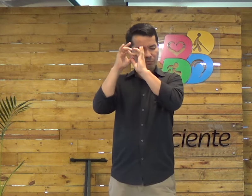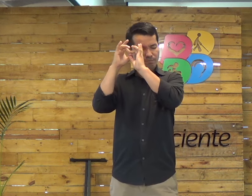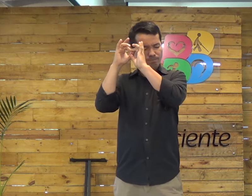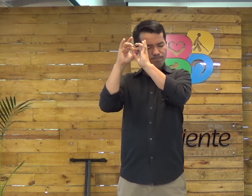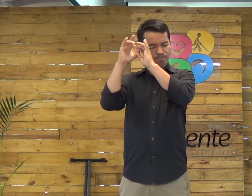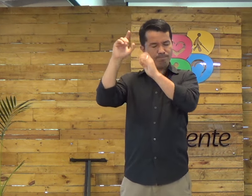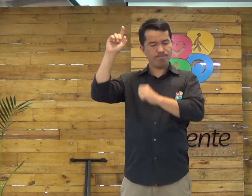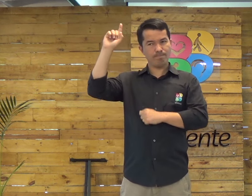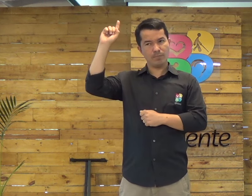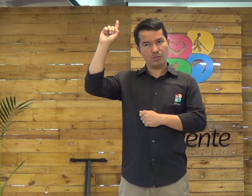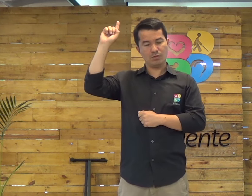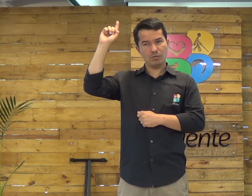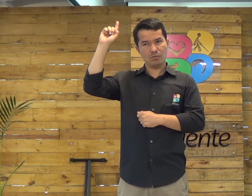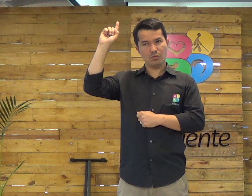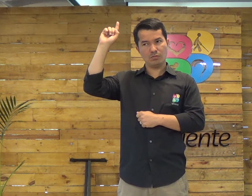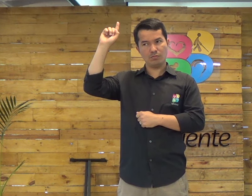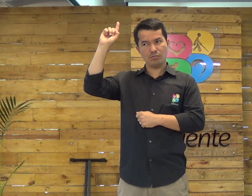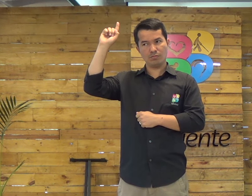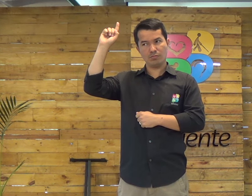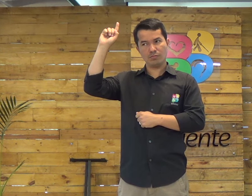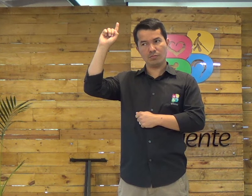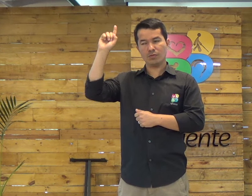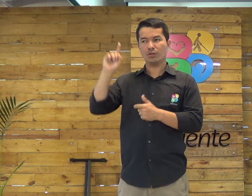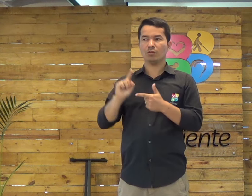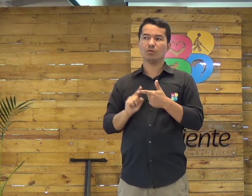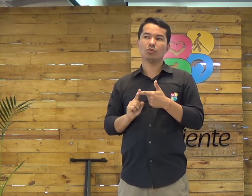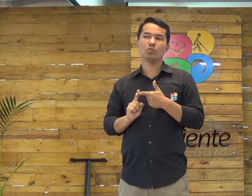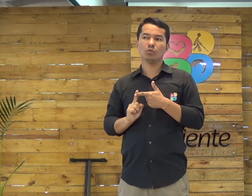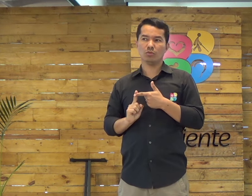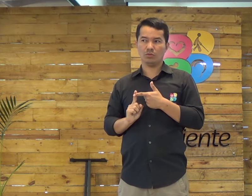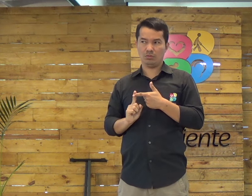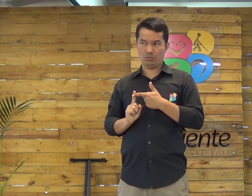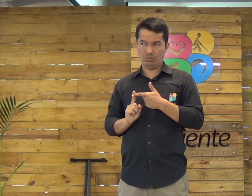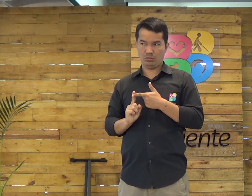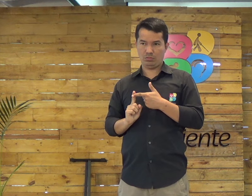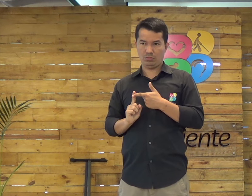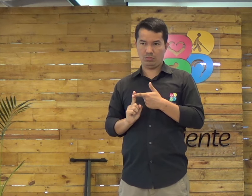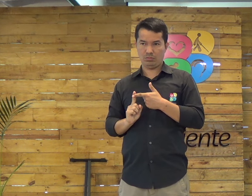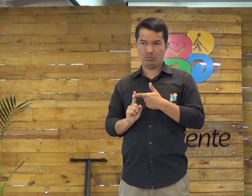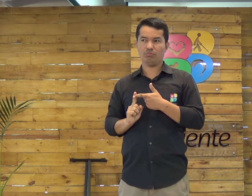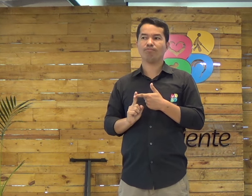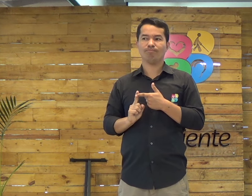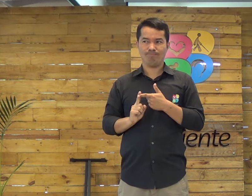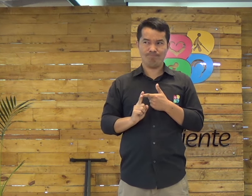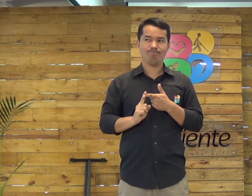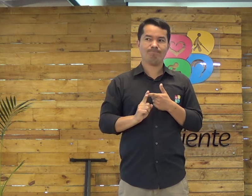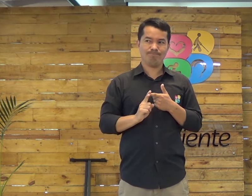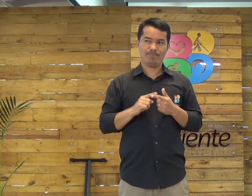O primeiro é: alinhe seu pensamento em Deus.